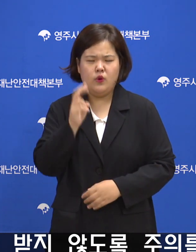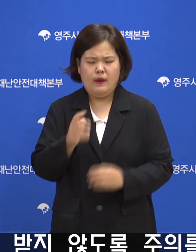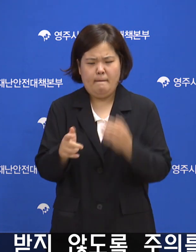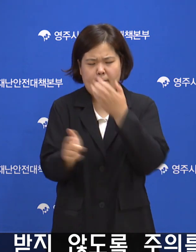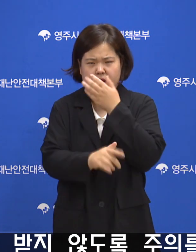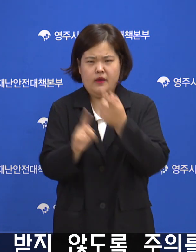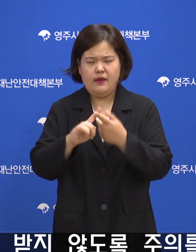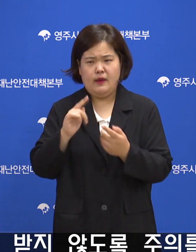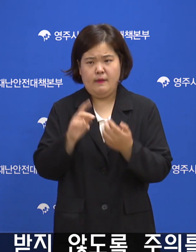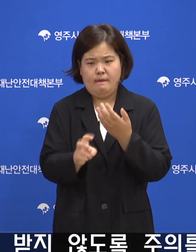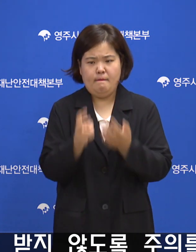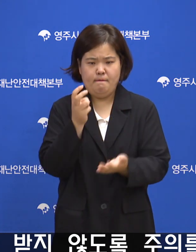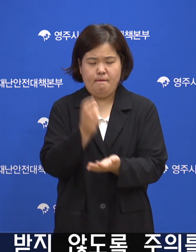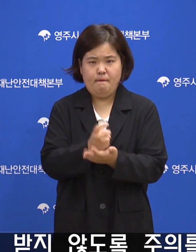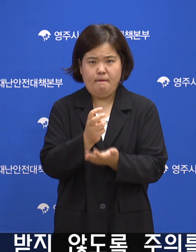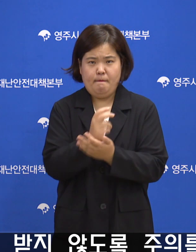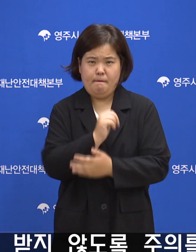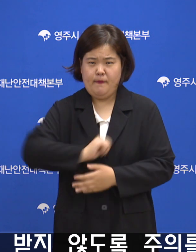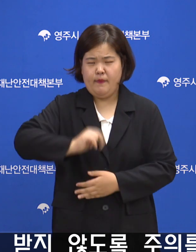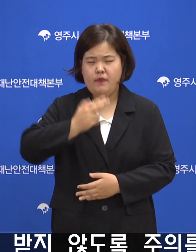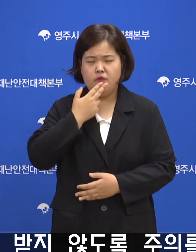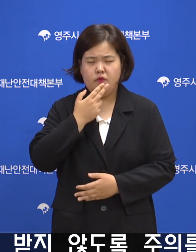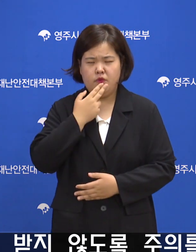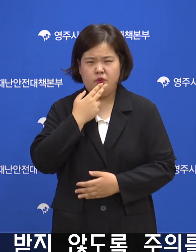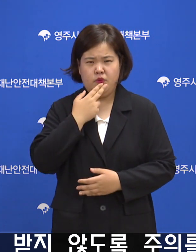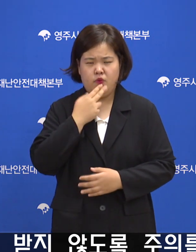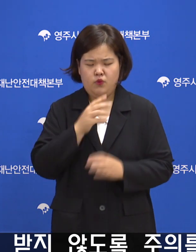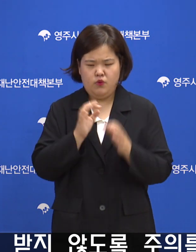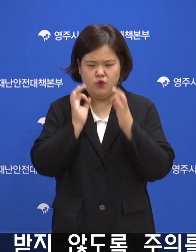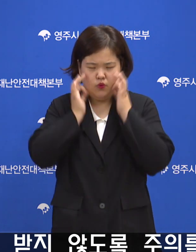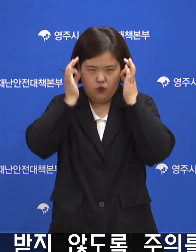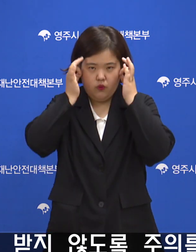받지 않도록 주의를 기울여 주시기 부탁드립니다.